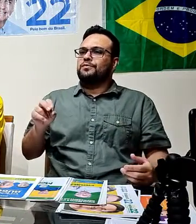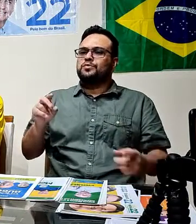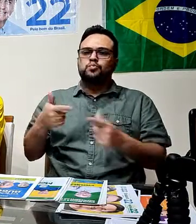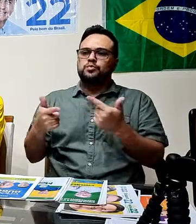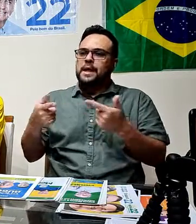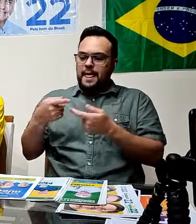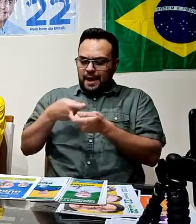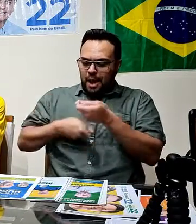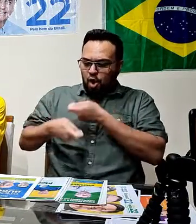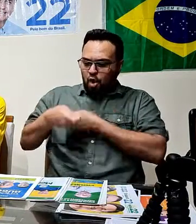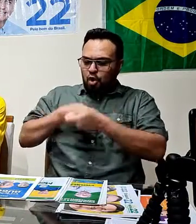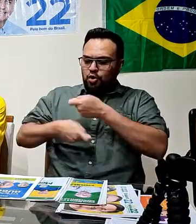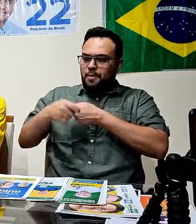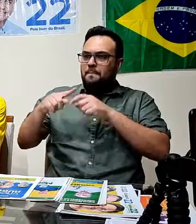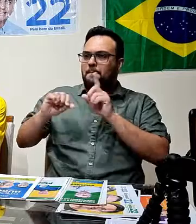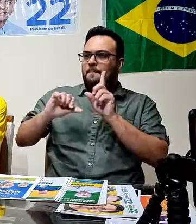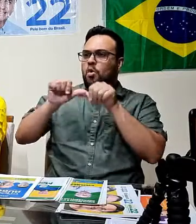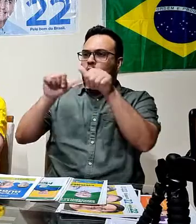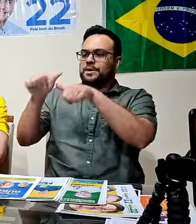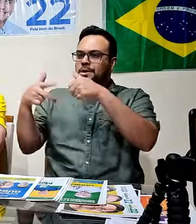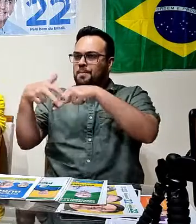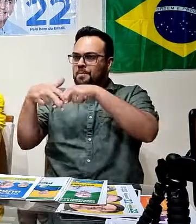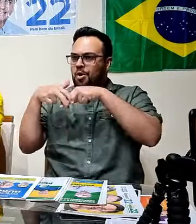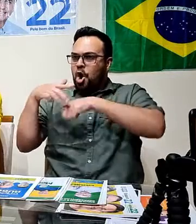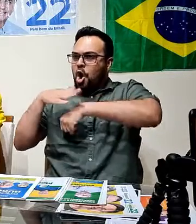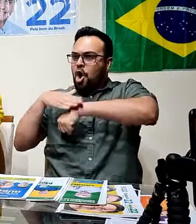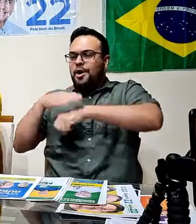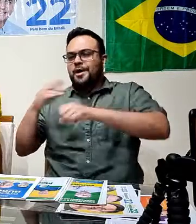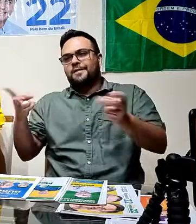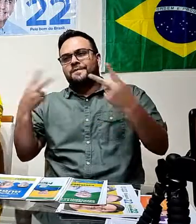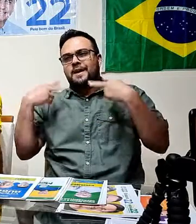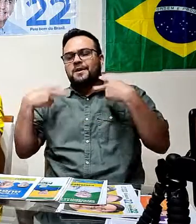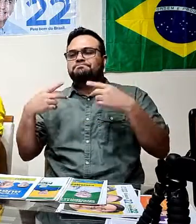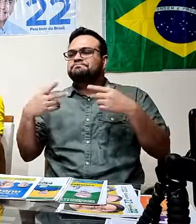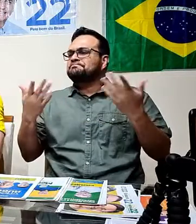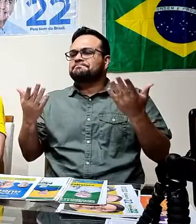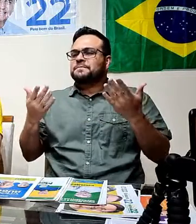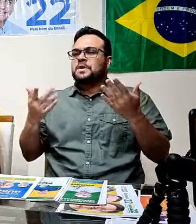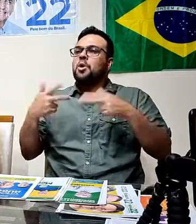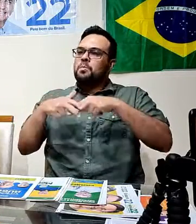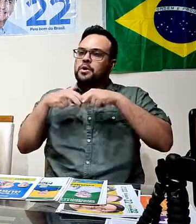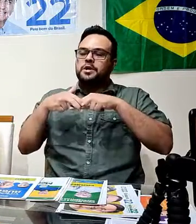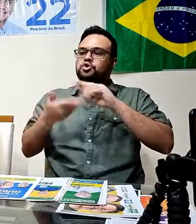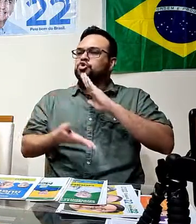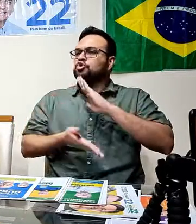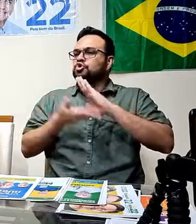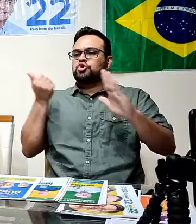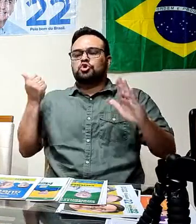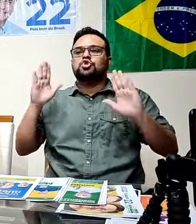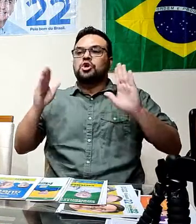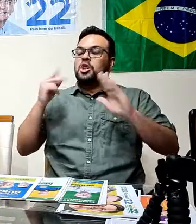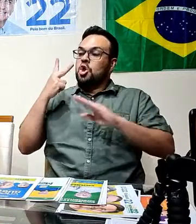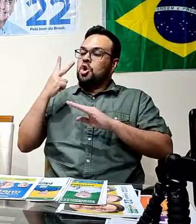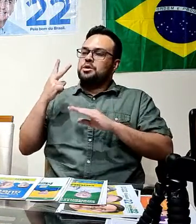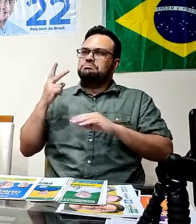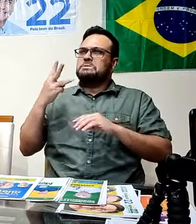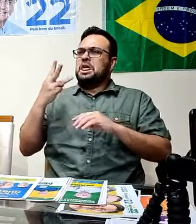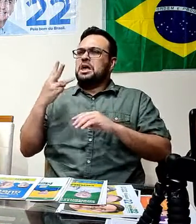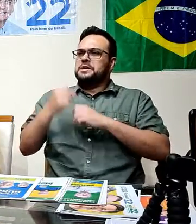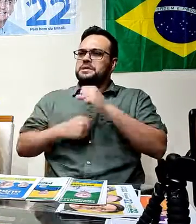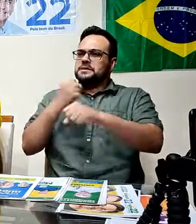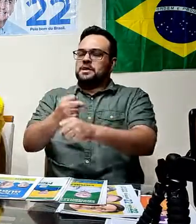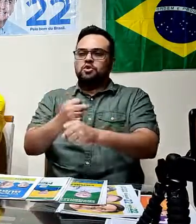economia de energia mudando o horário de verão. Então, está mantido. É o segundo ano, ou terceiro, se não me